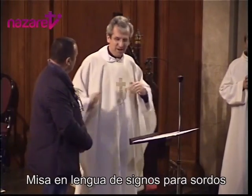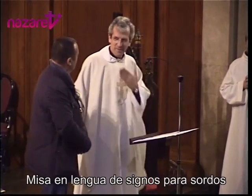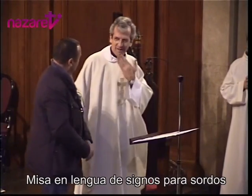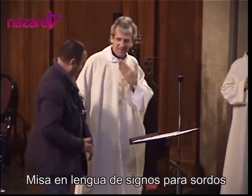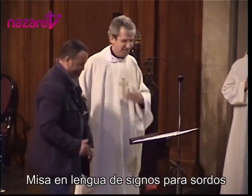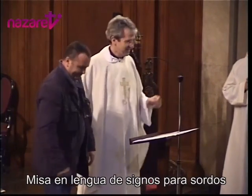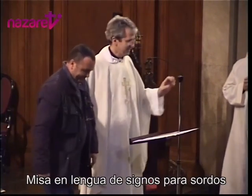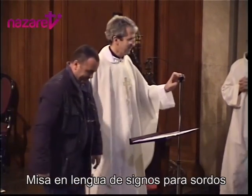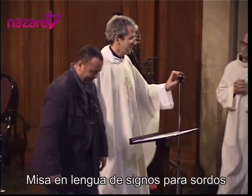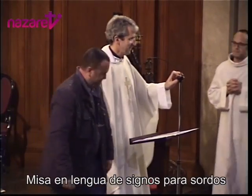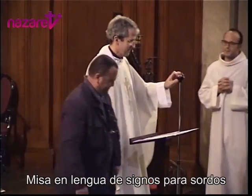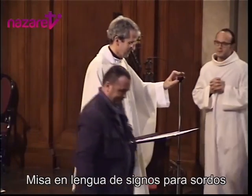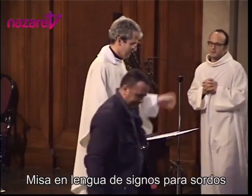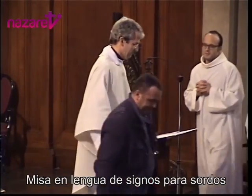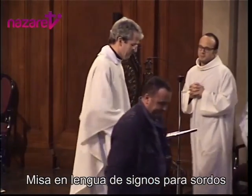siglos. Amén.